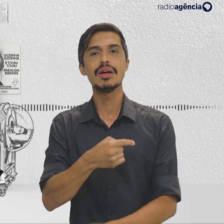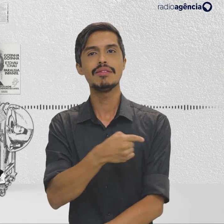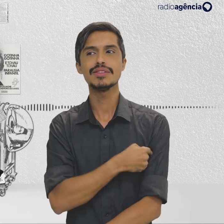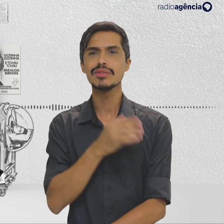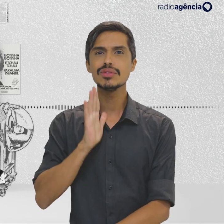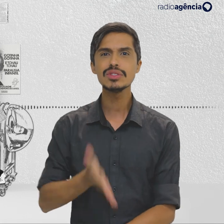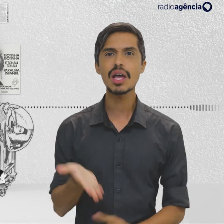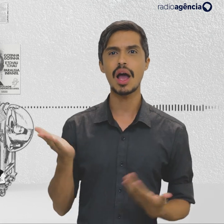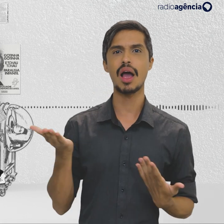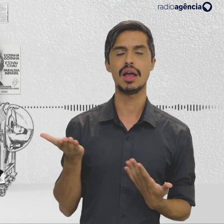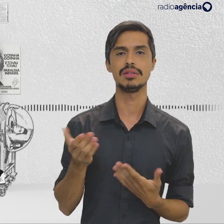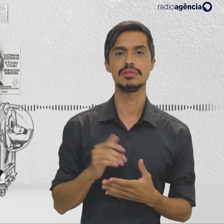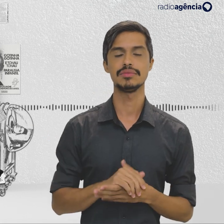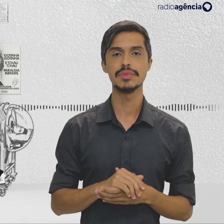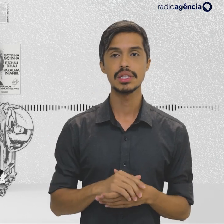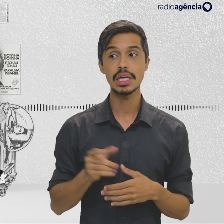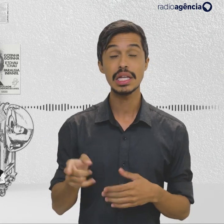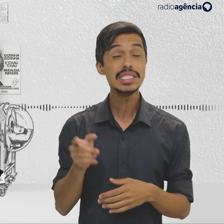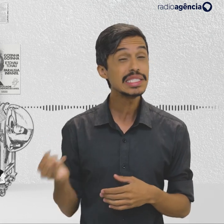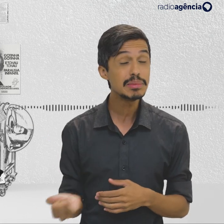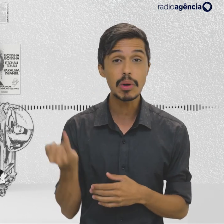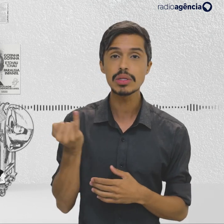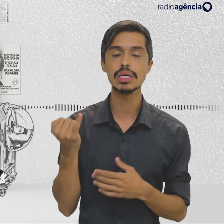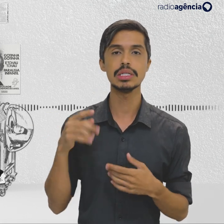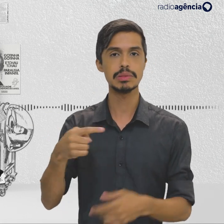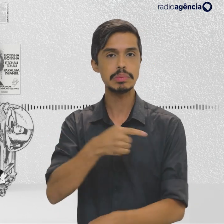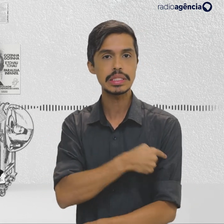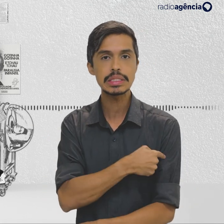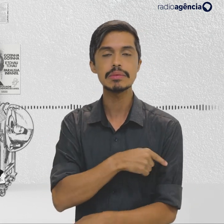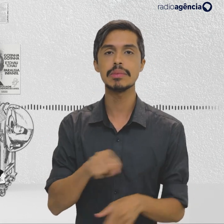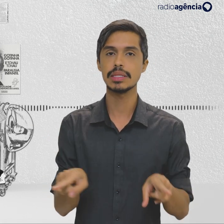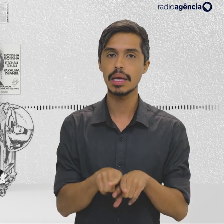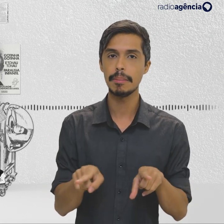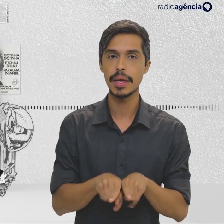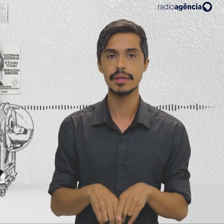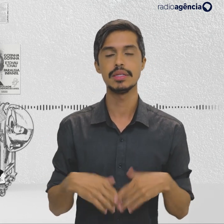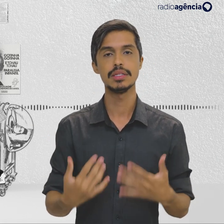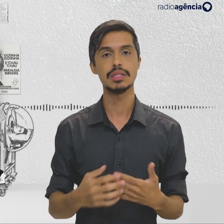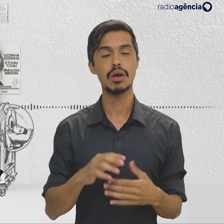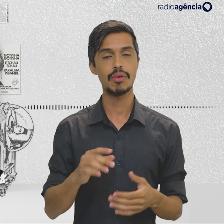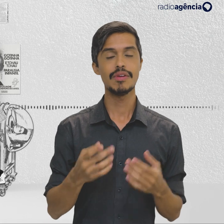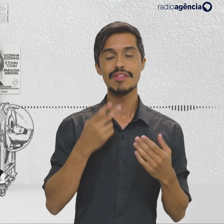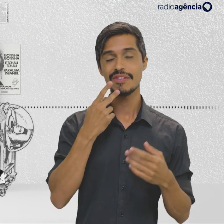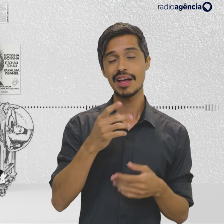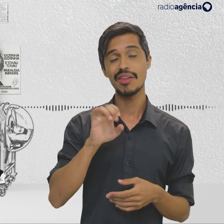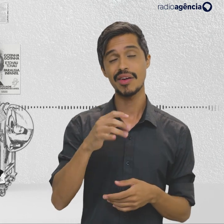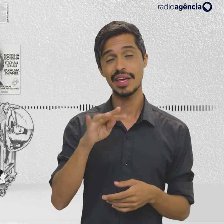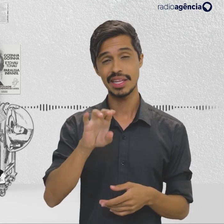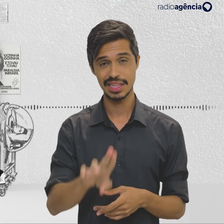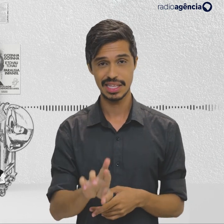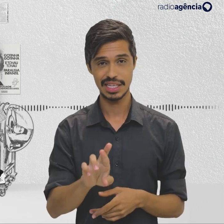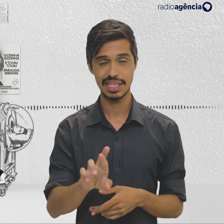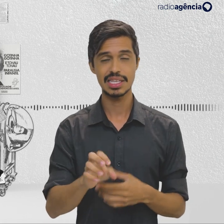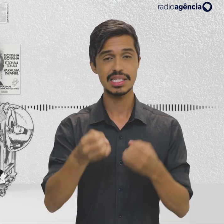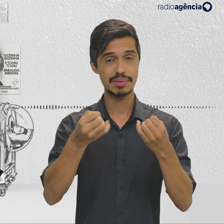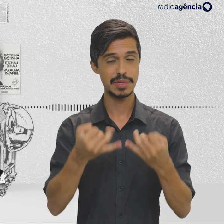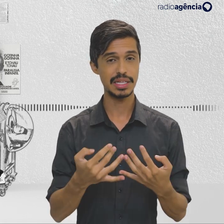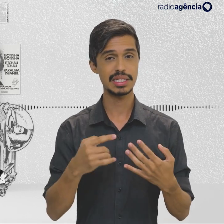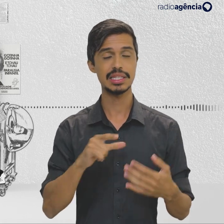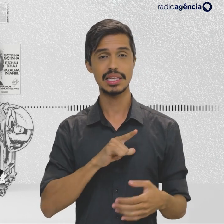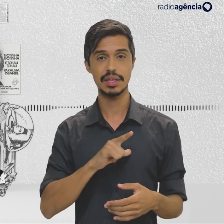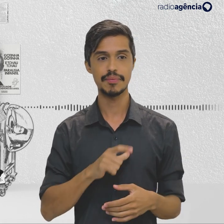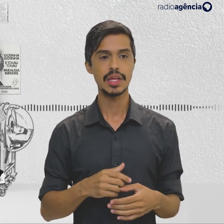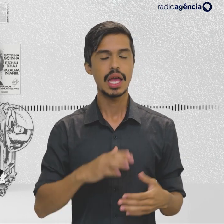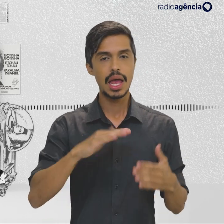pro sucesso da vacinação infantil e os dados preliminares confirmam o que o edder disse agora a pouco há uma forte correlação